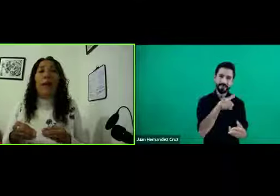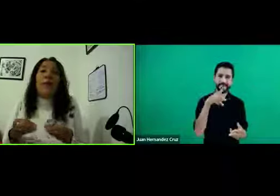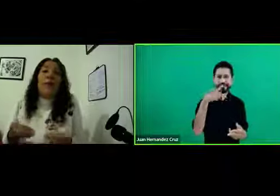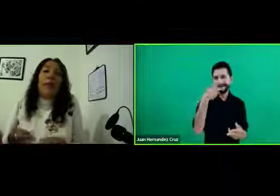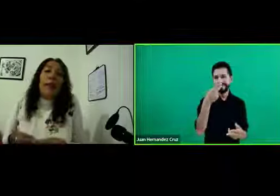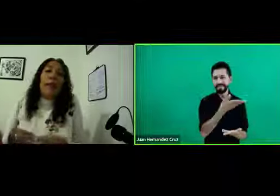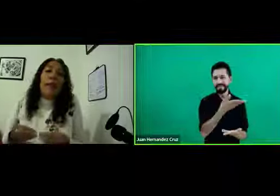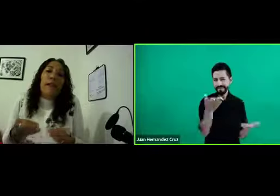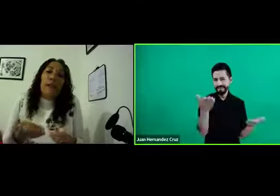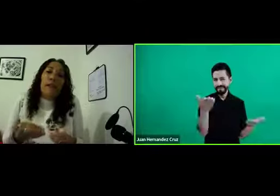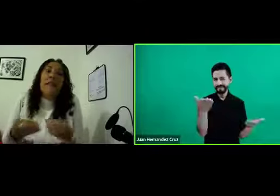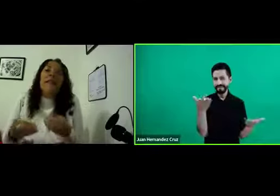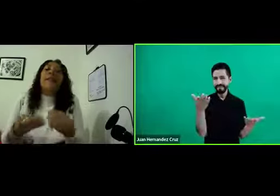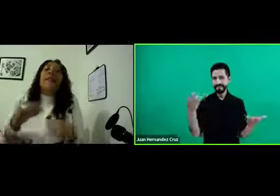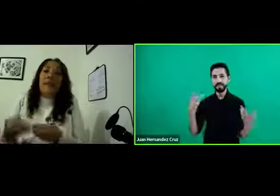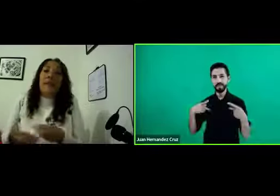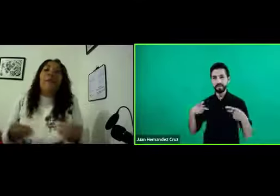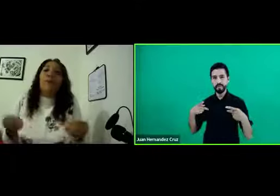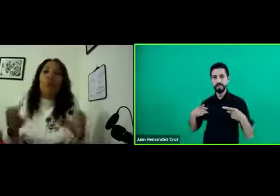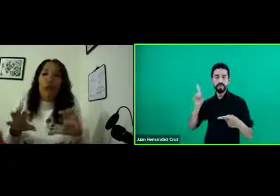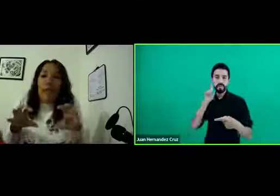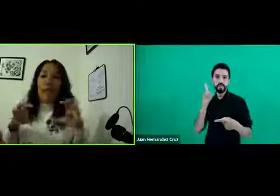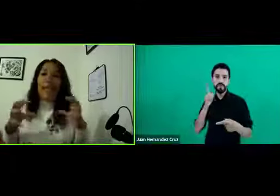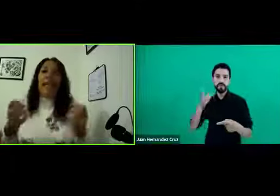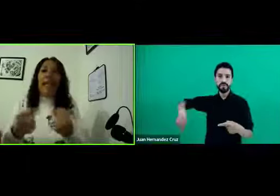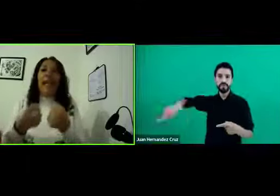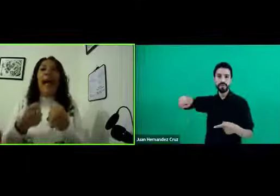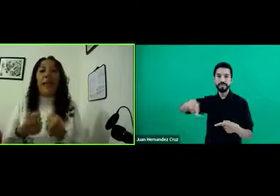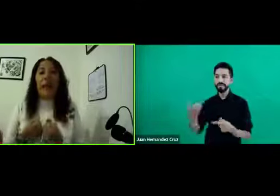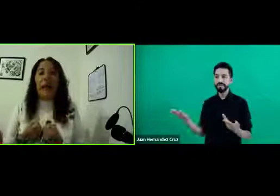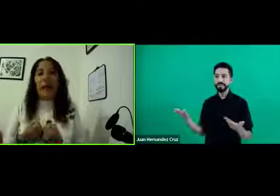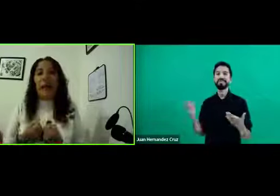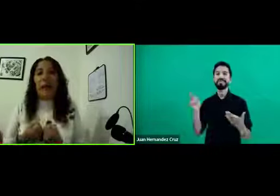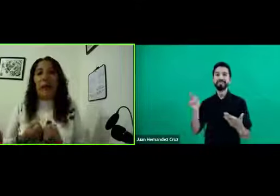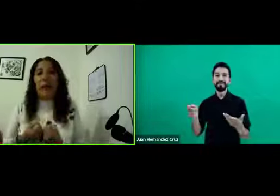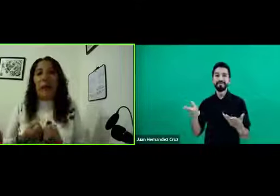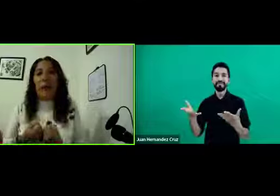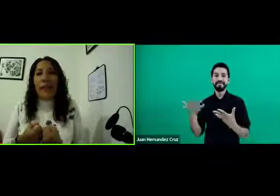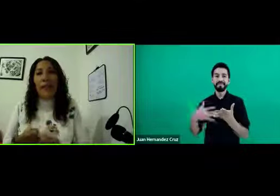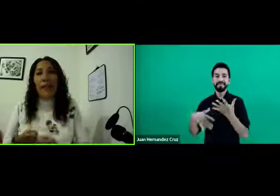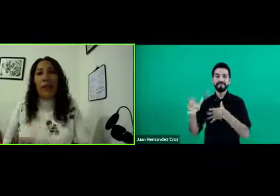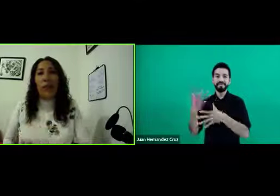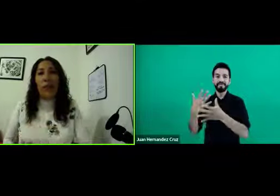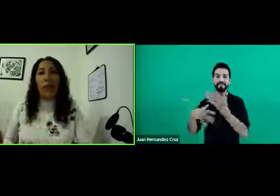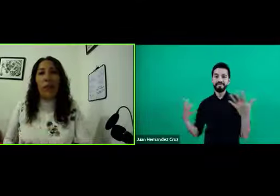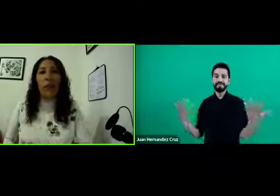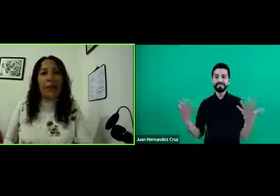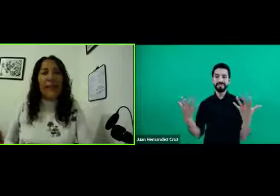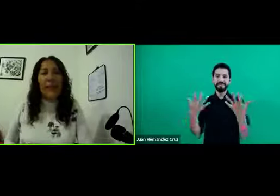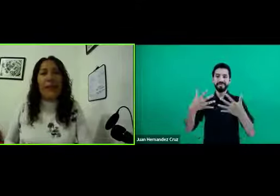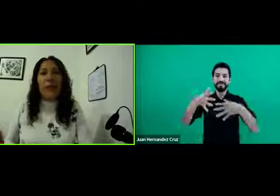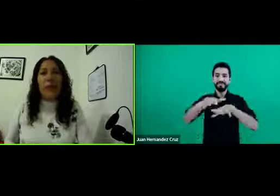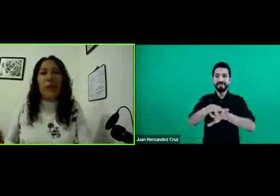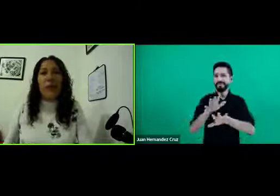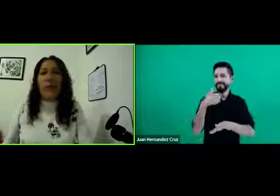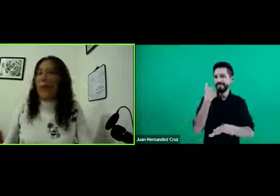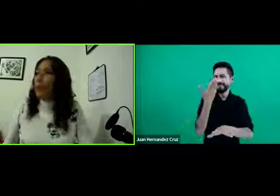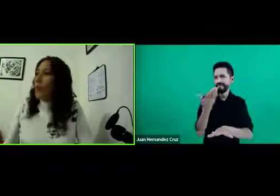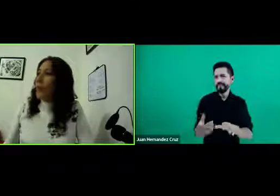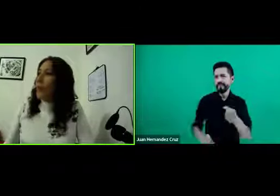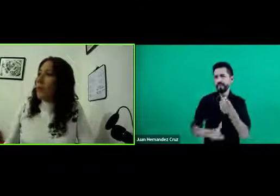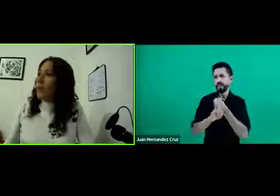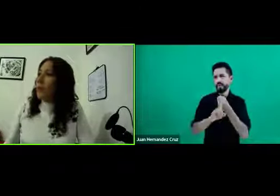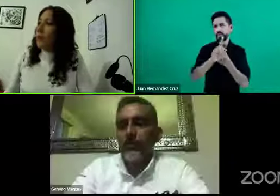que se enfrentan las personas que están en este proceso de generar esta cohesión, este grupo? ¿Cuáles serían esos